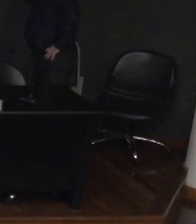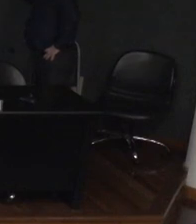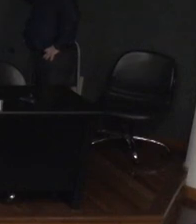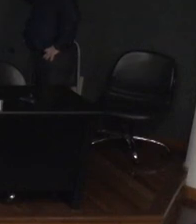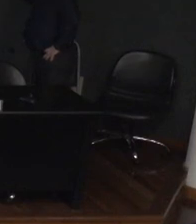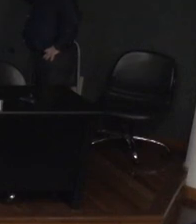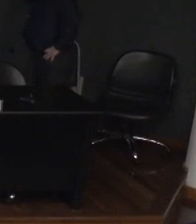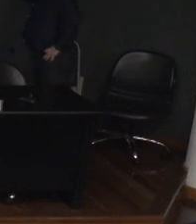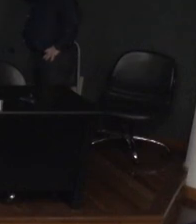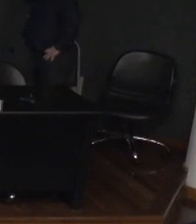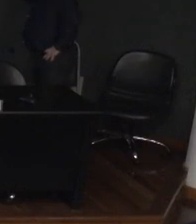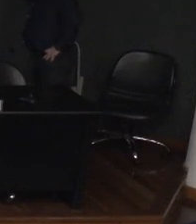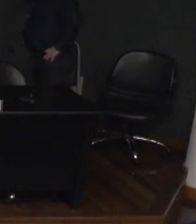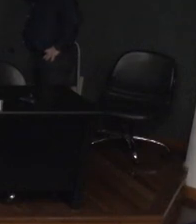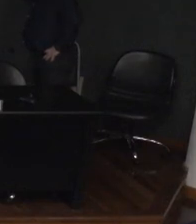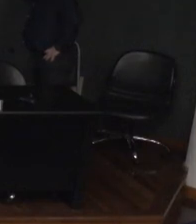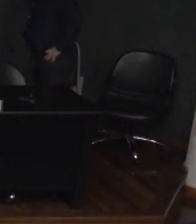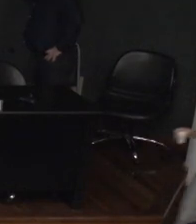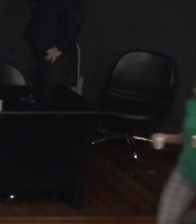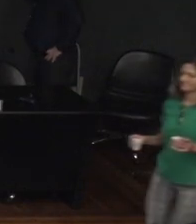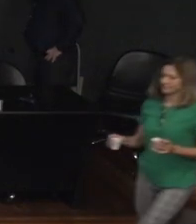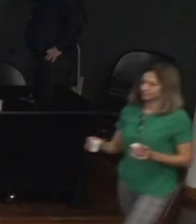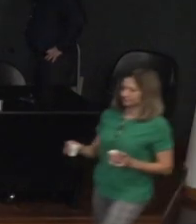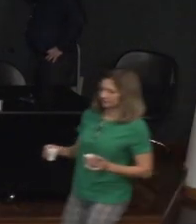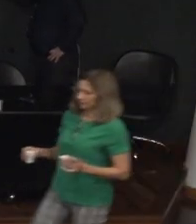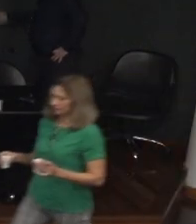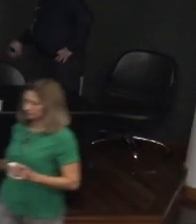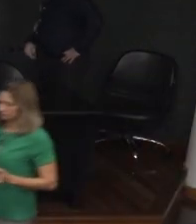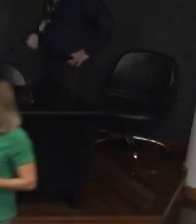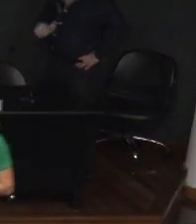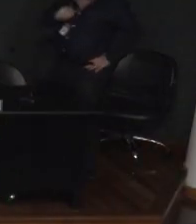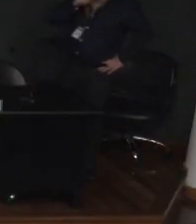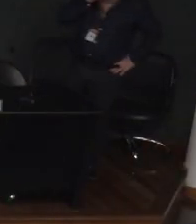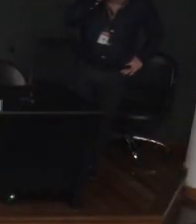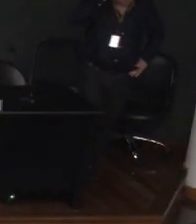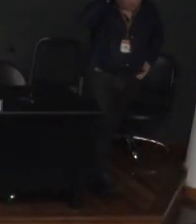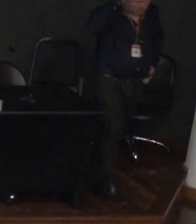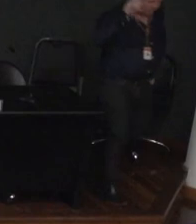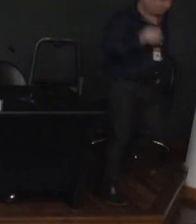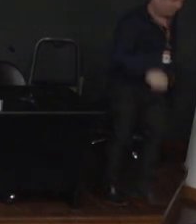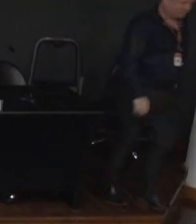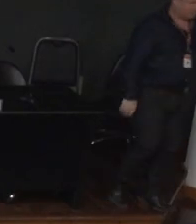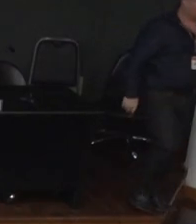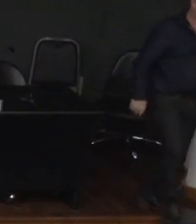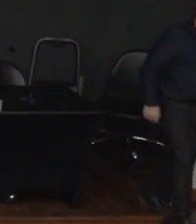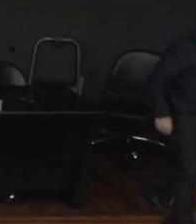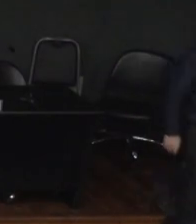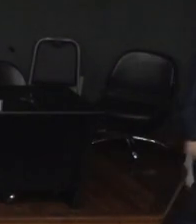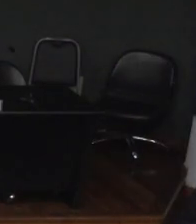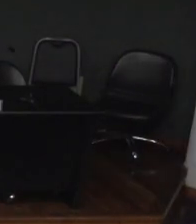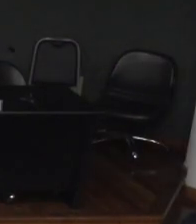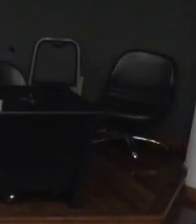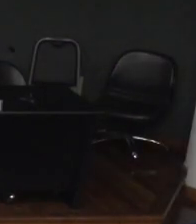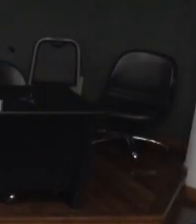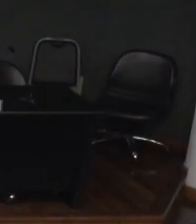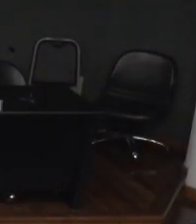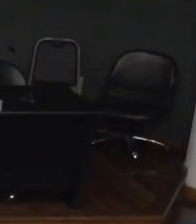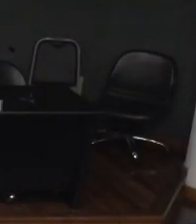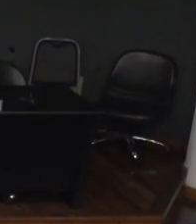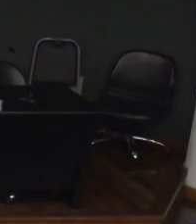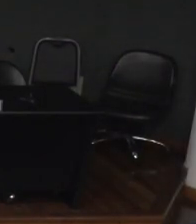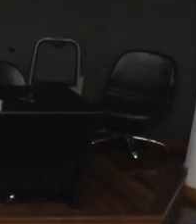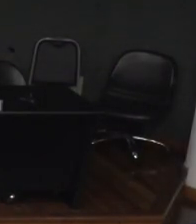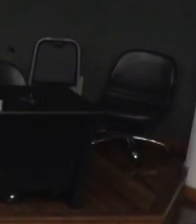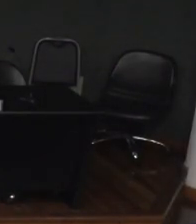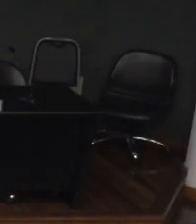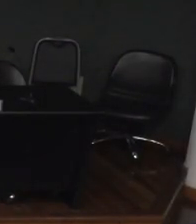Pronto. Materializa, você tem como comprovar que você fez o que você tinha que fazer. Isso. A causa está mitigada. A gente faz como tem que fazer, mas por